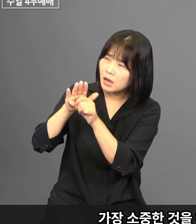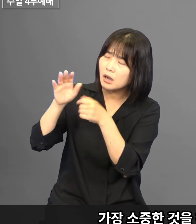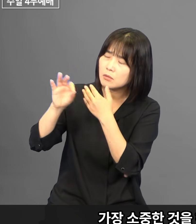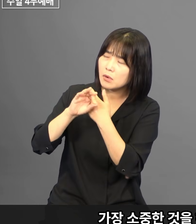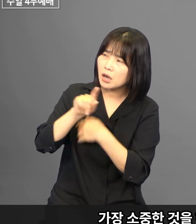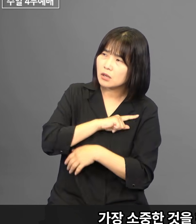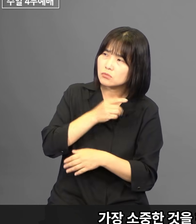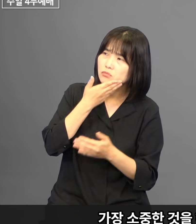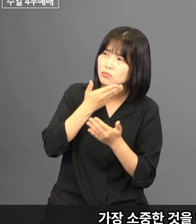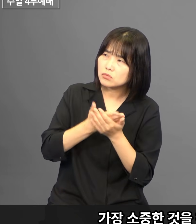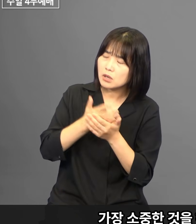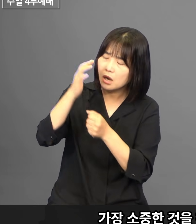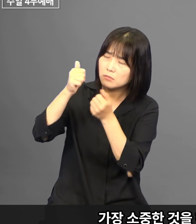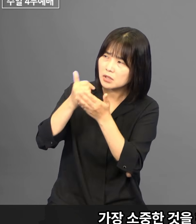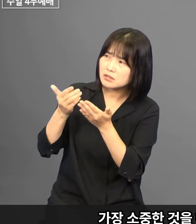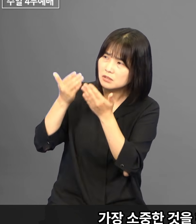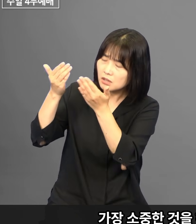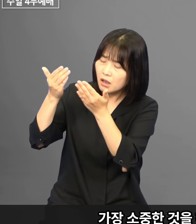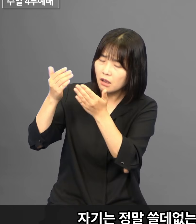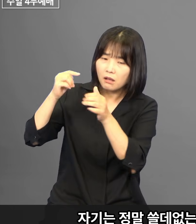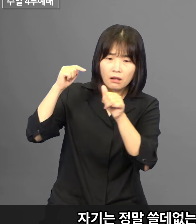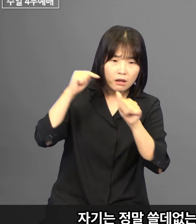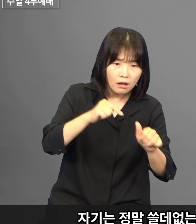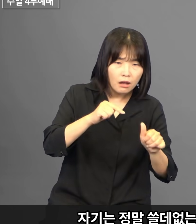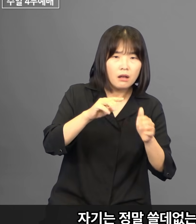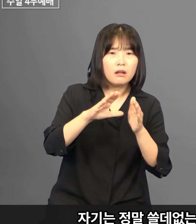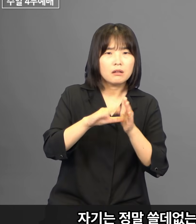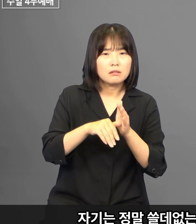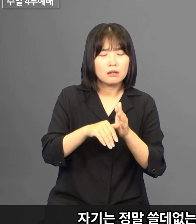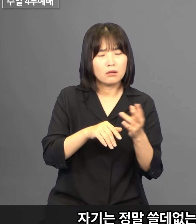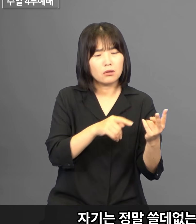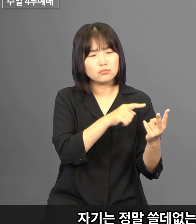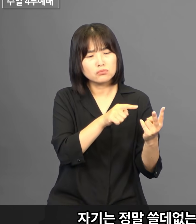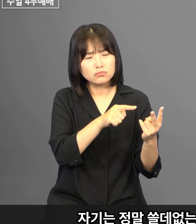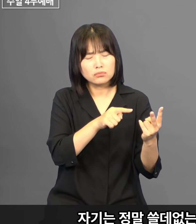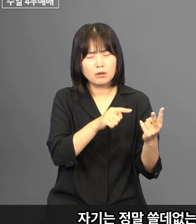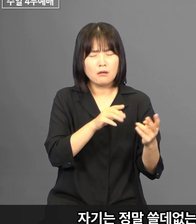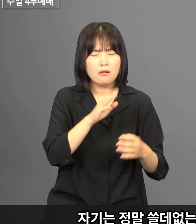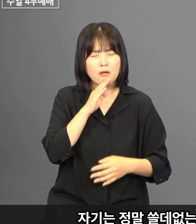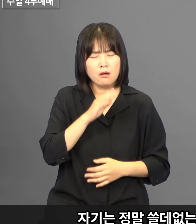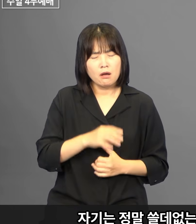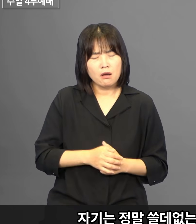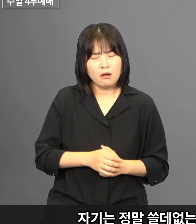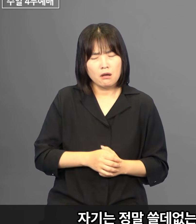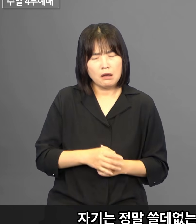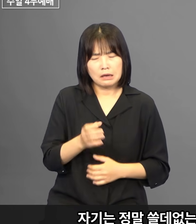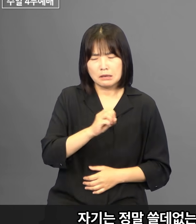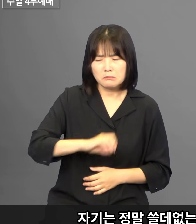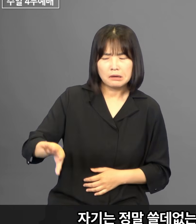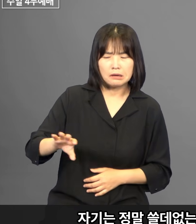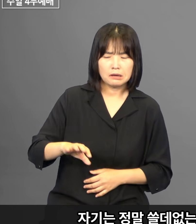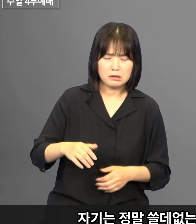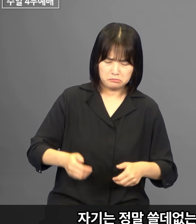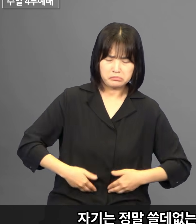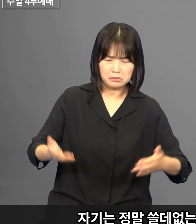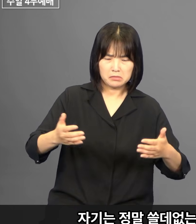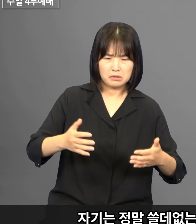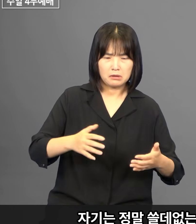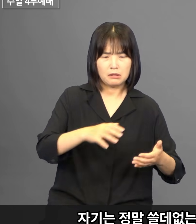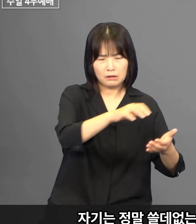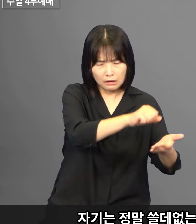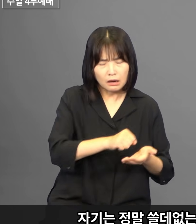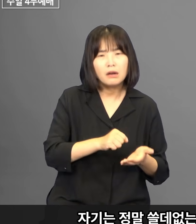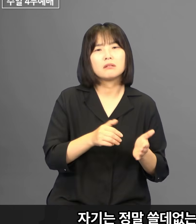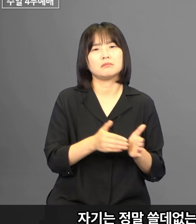것을 하나님께 가져오라 했을 때 자기는 정말 쓸데없는 거, 버릴 거 그걸 가져왔습니다.